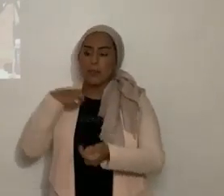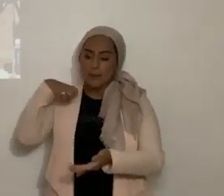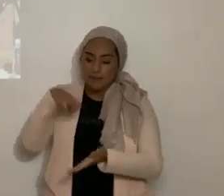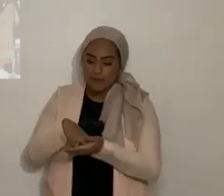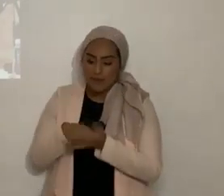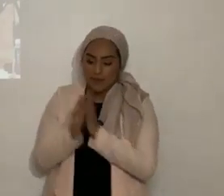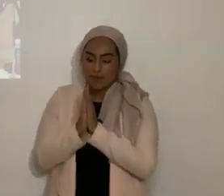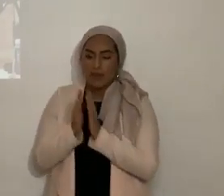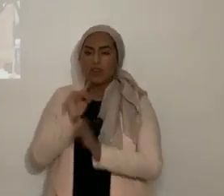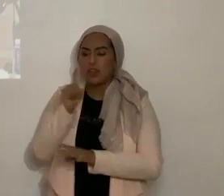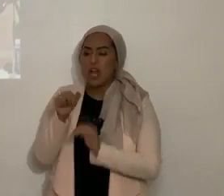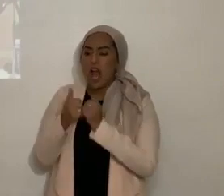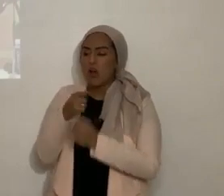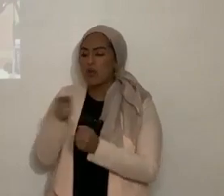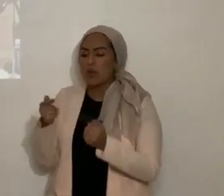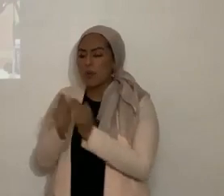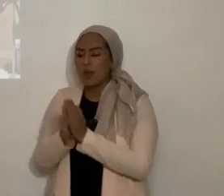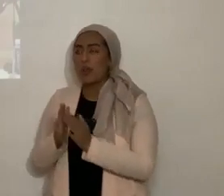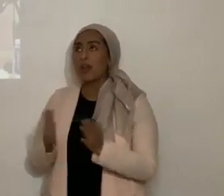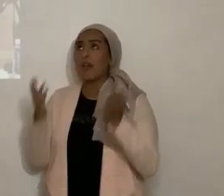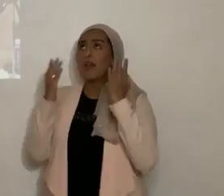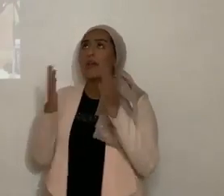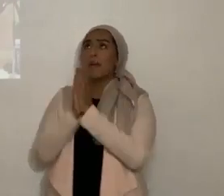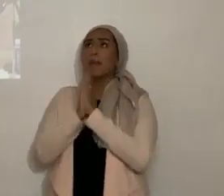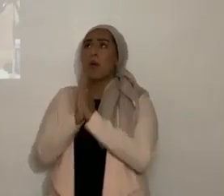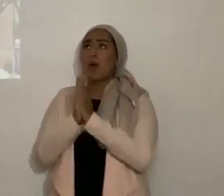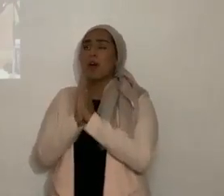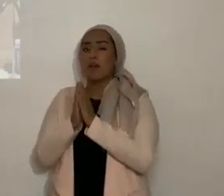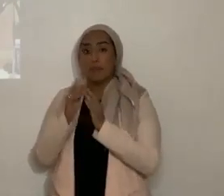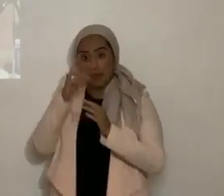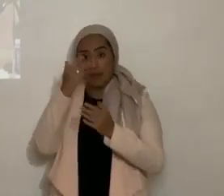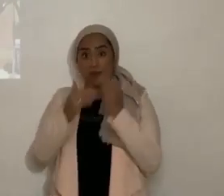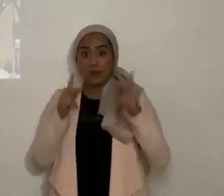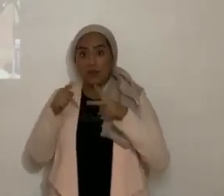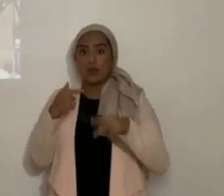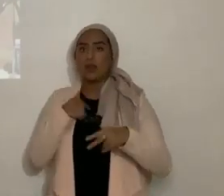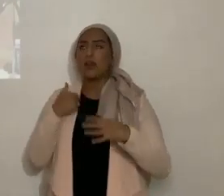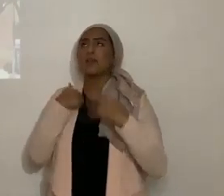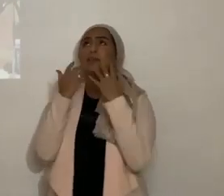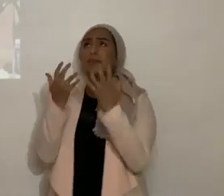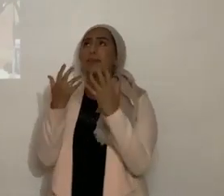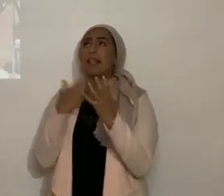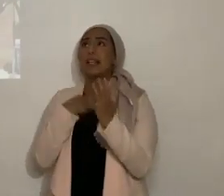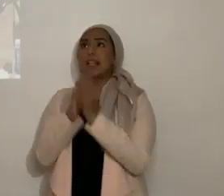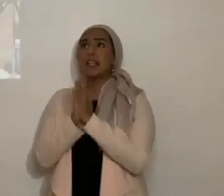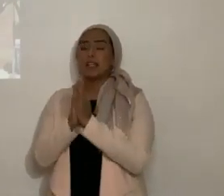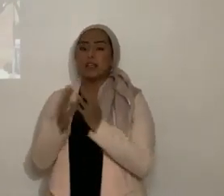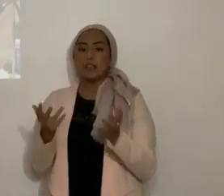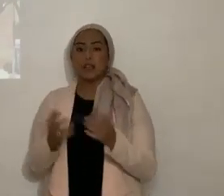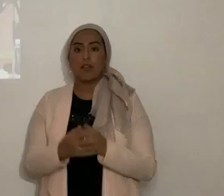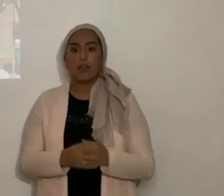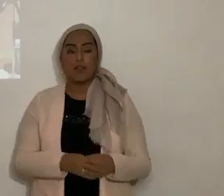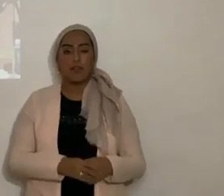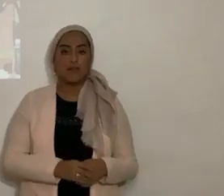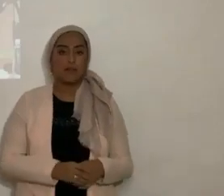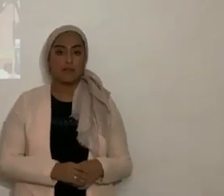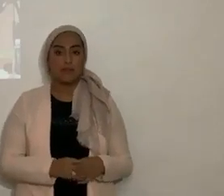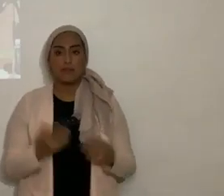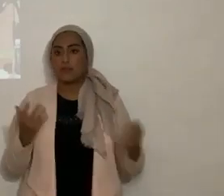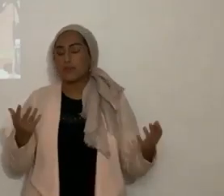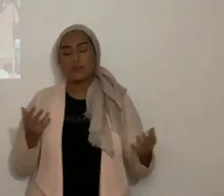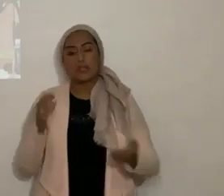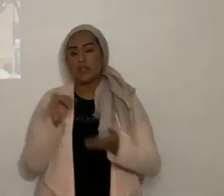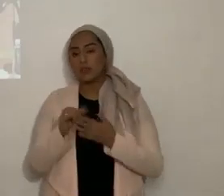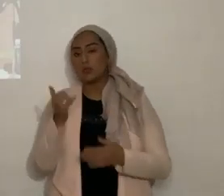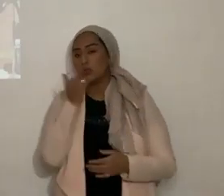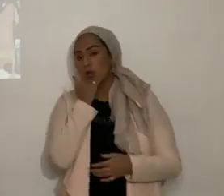cómo has orado? Por favor, desesperadamente, porque algunos me han dicho así, he orado desesperadamente, pues ya está